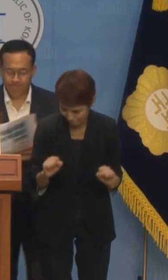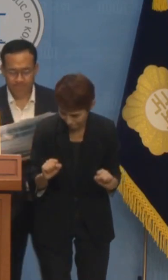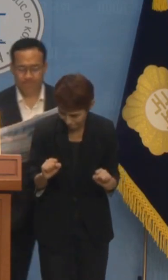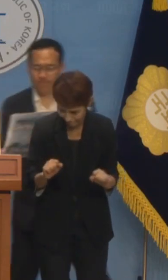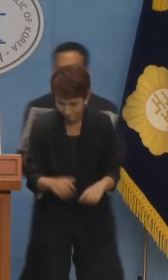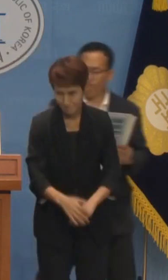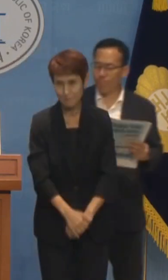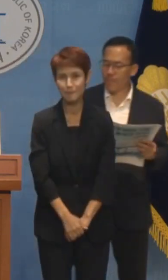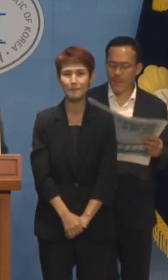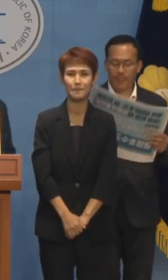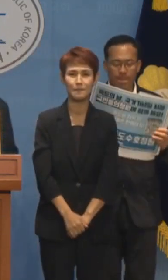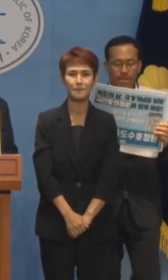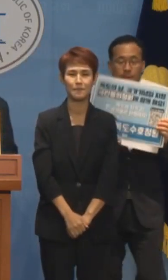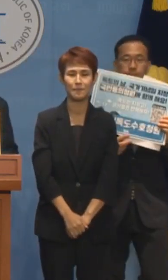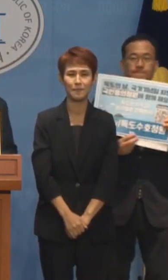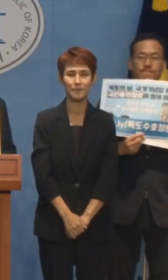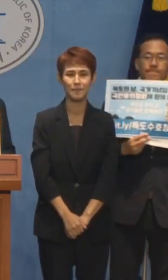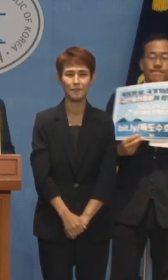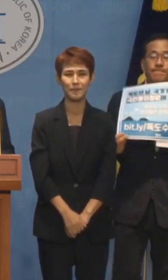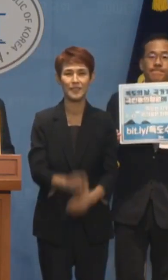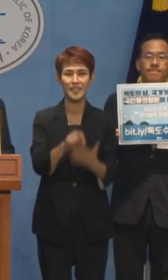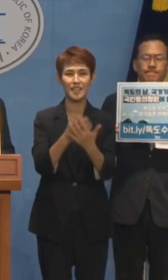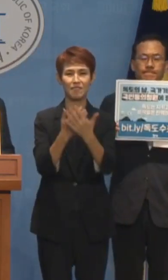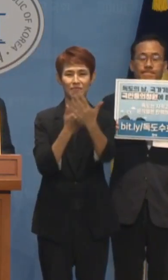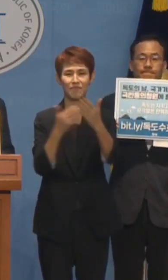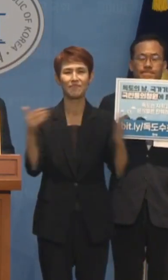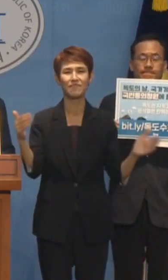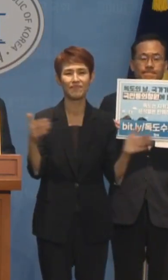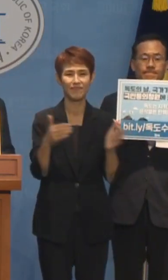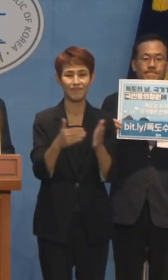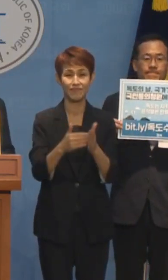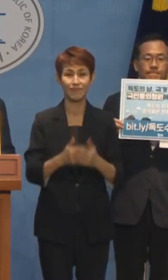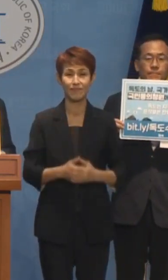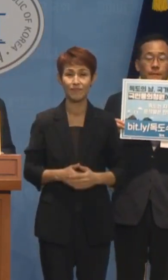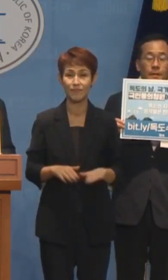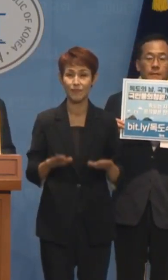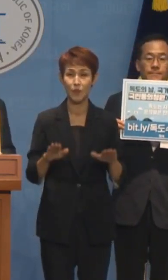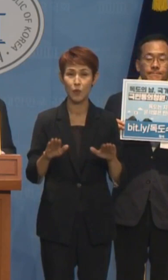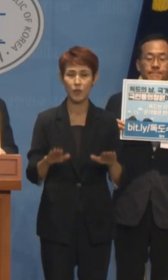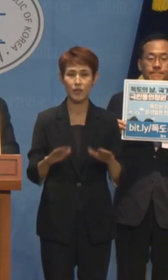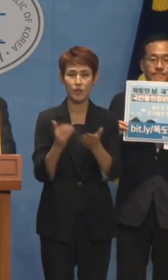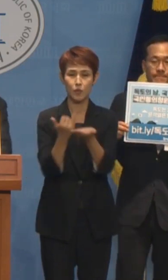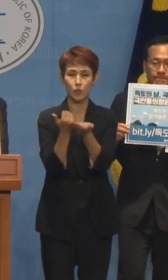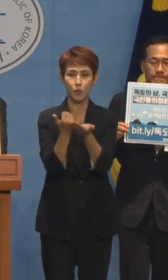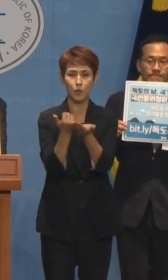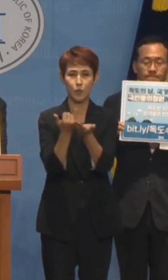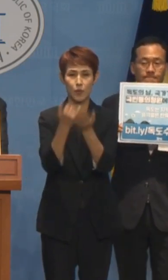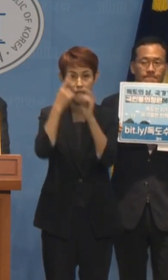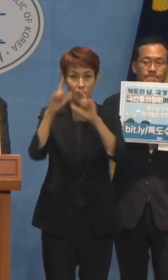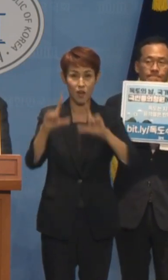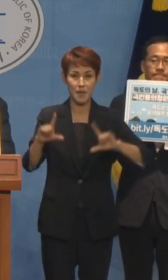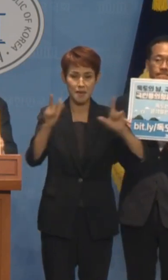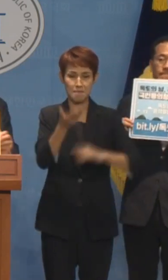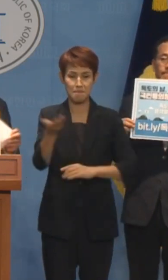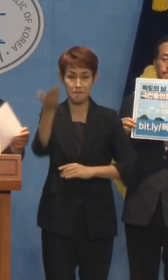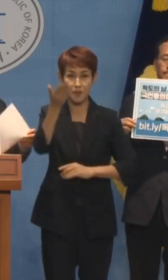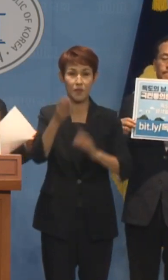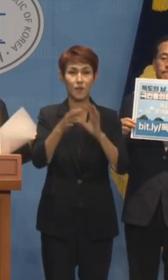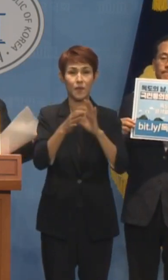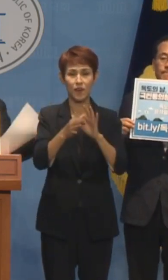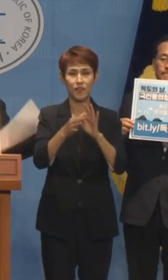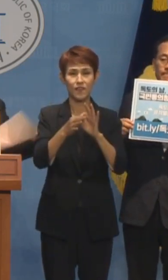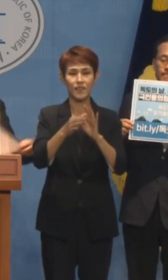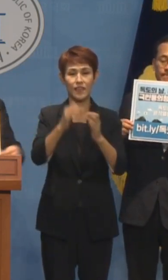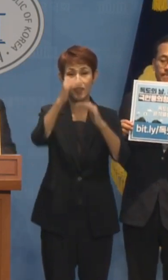고맙습니다 예 이상으로 어 기자회견 마치겠습니다 오늘 독도 기념일 승격 기자 회견의